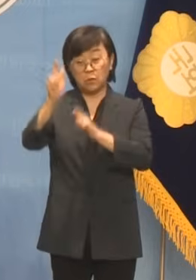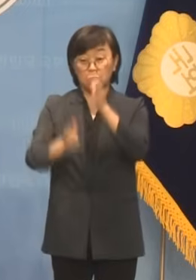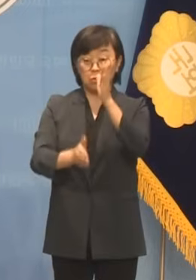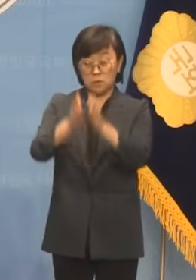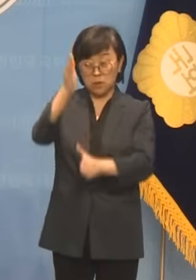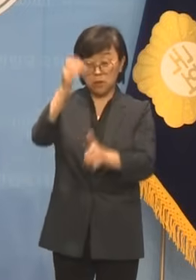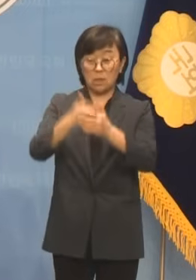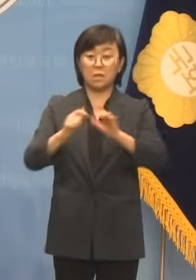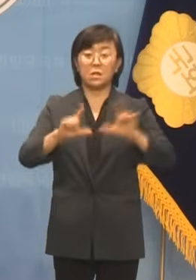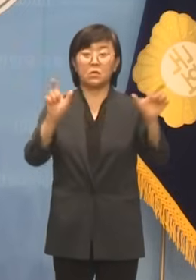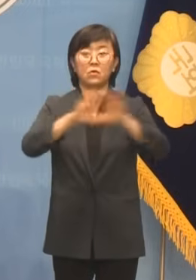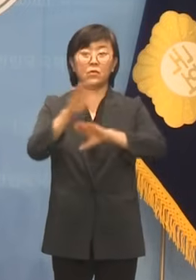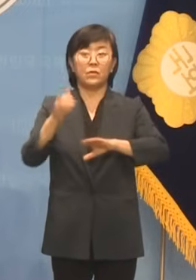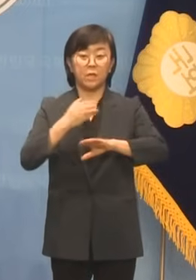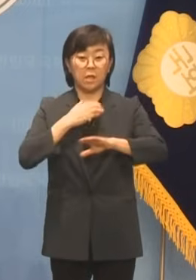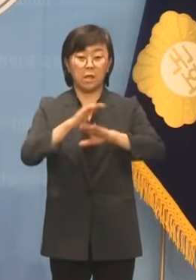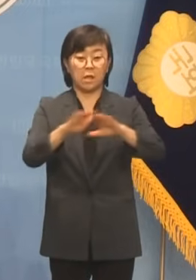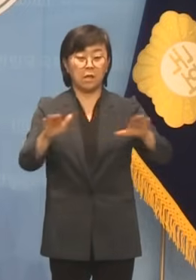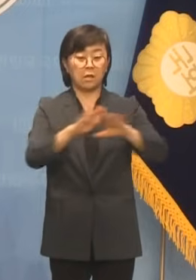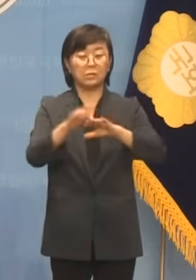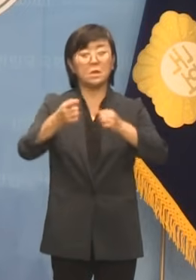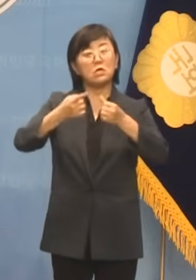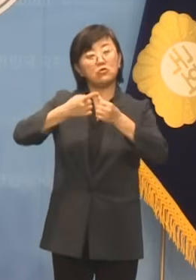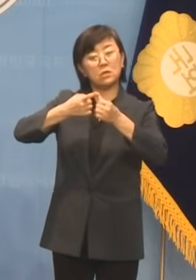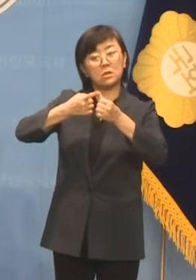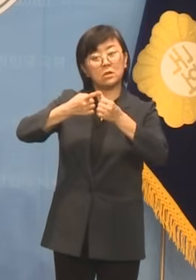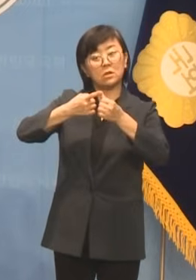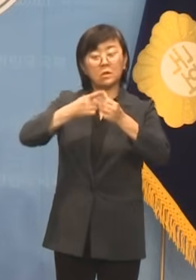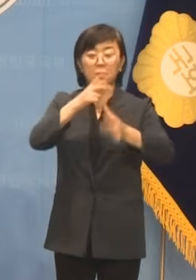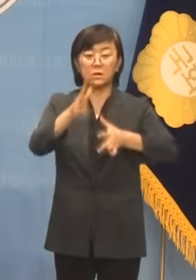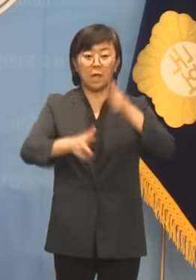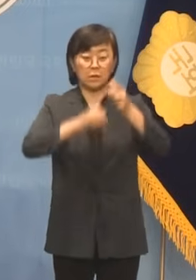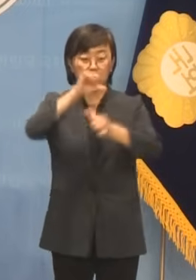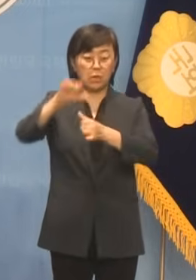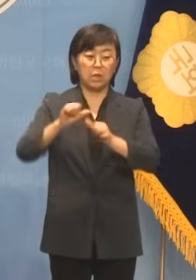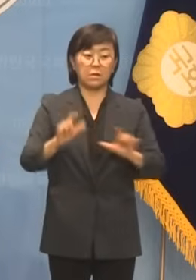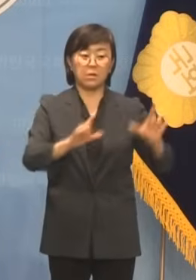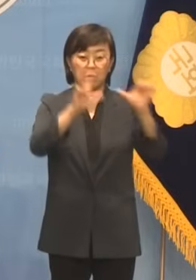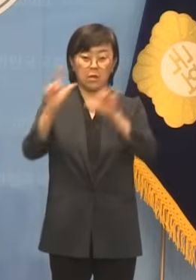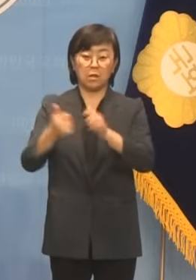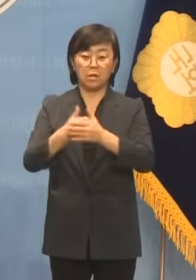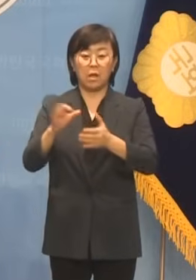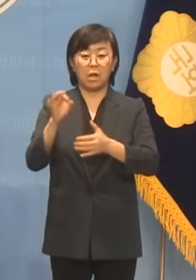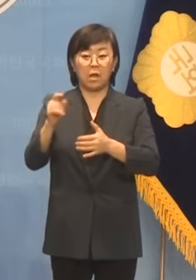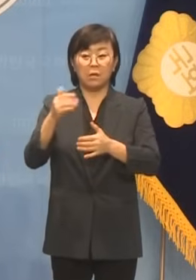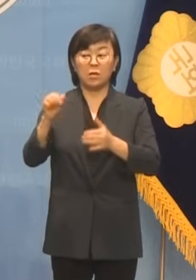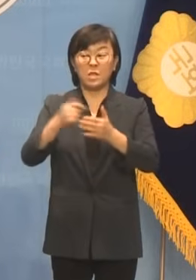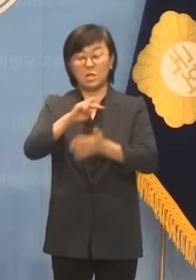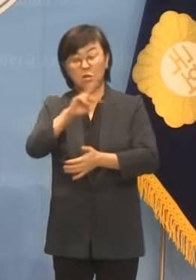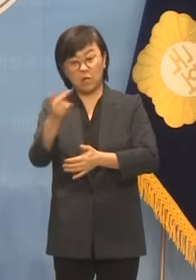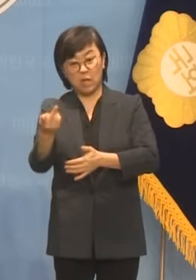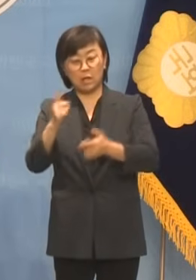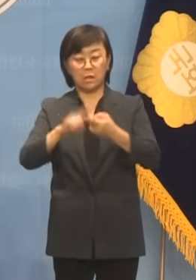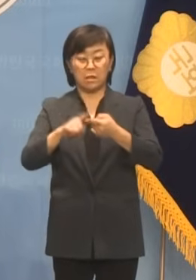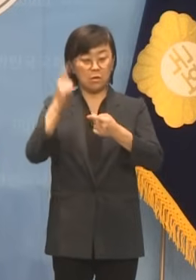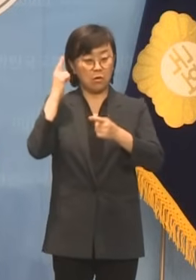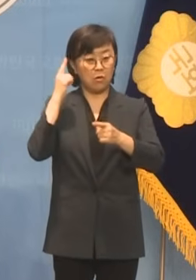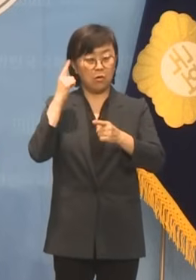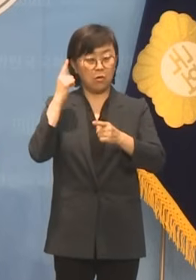도시들이 기후위기에 대한 대응을 1순위로 두고 산업 생태계와 에너지 생태계에 대한 전환을 강구하고